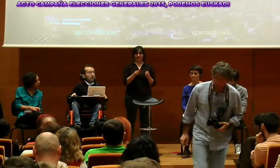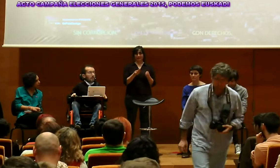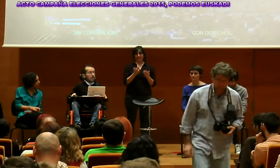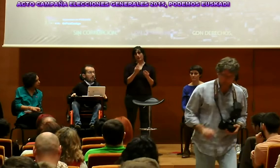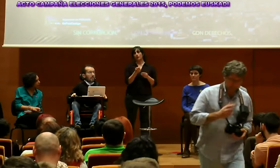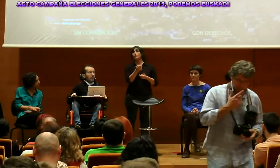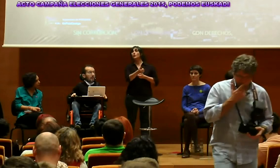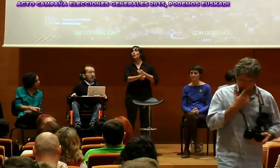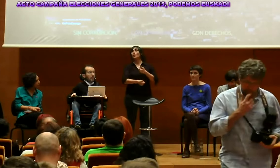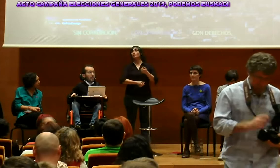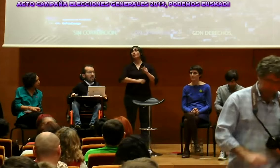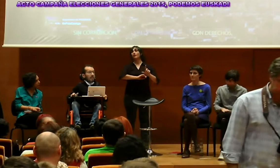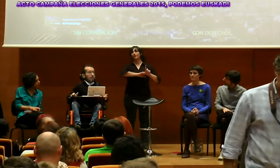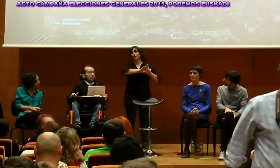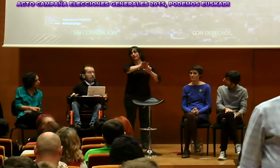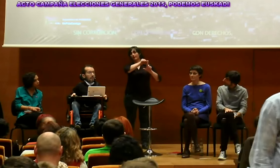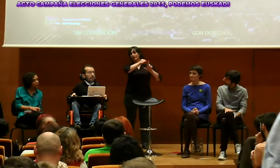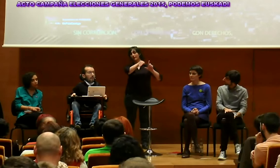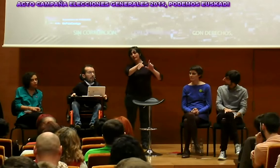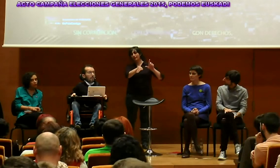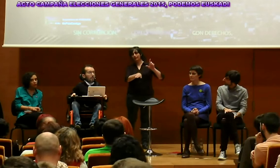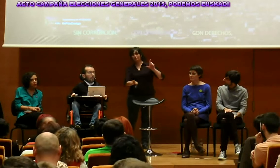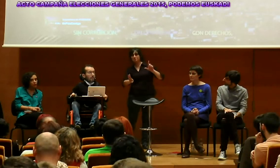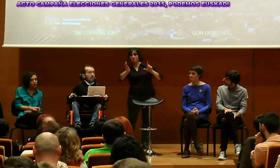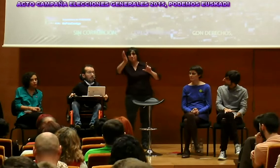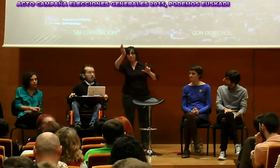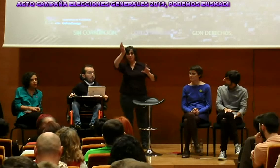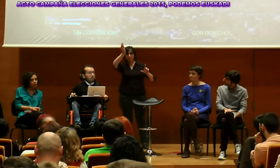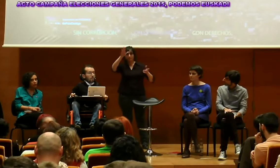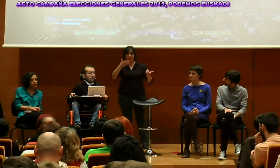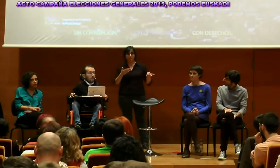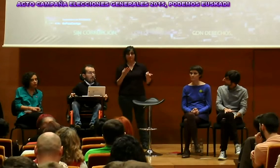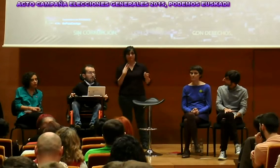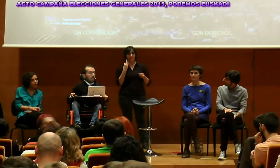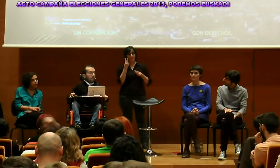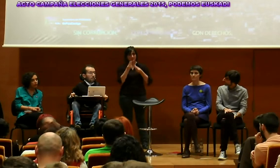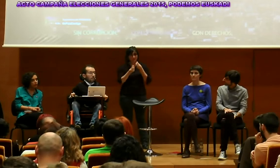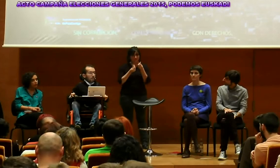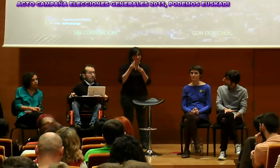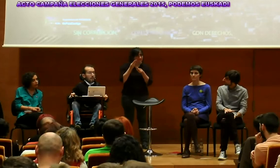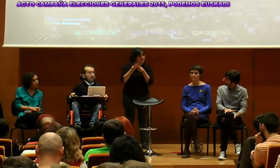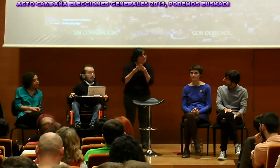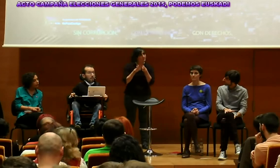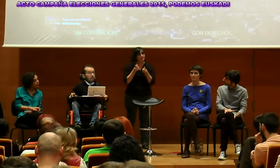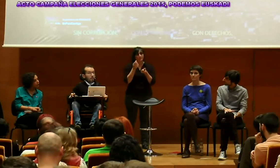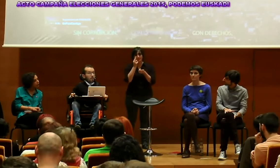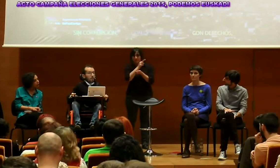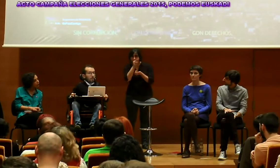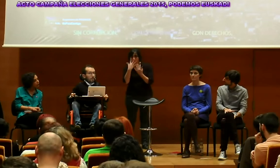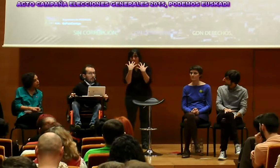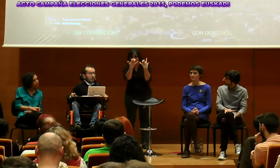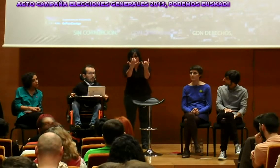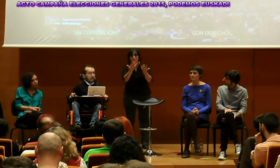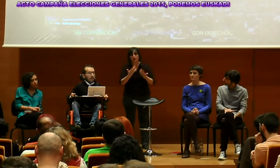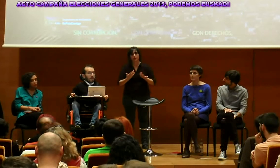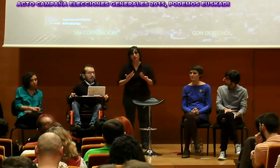arriba. Esa remontada de la que hablamos, ese rum-rum que vemos en los auditorios, que